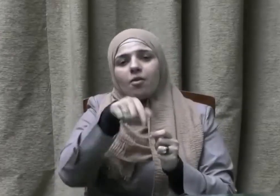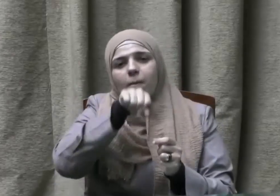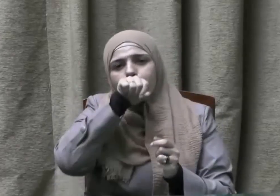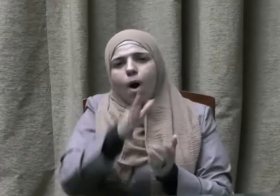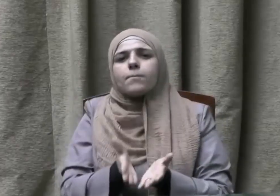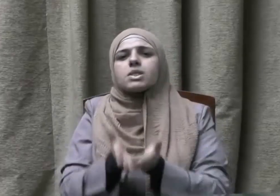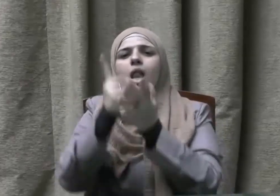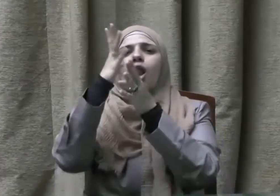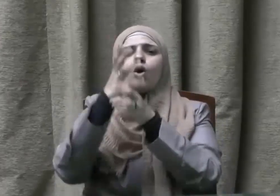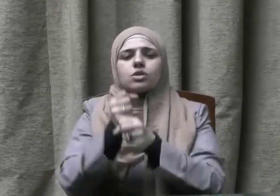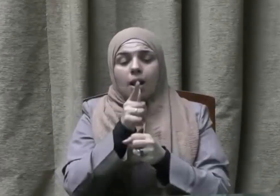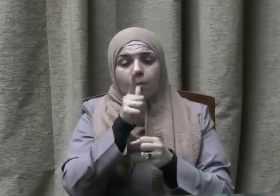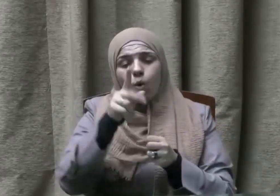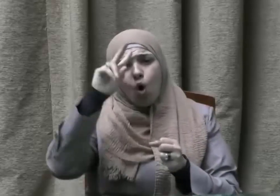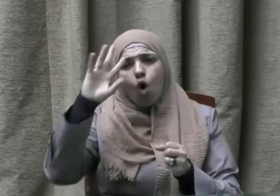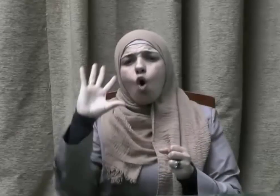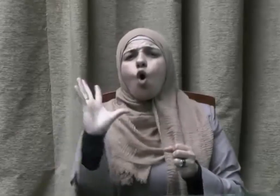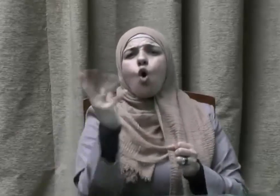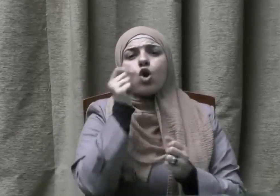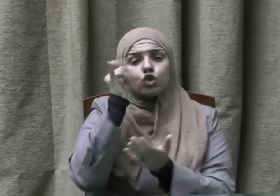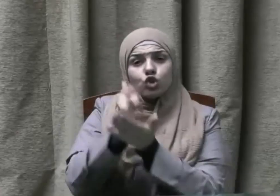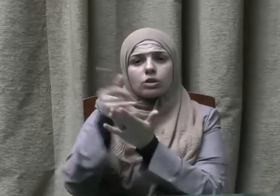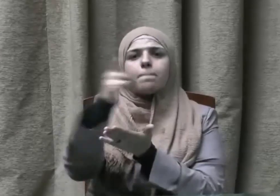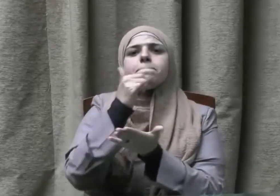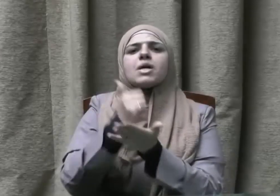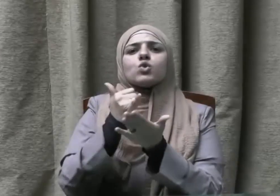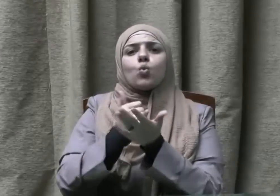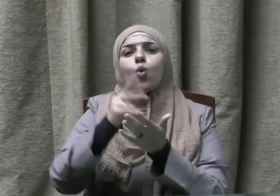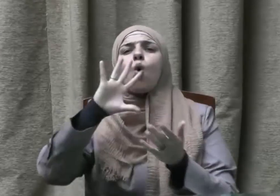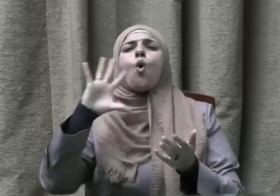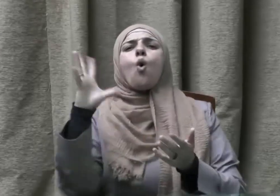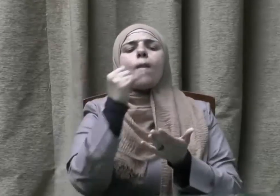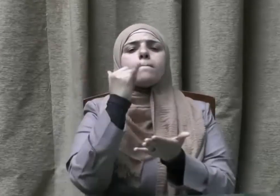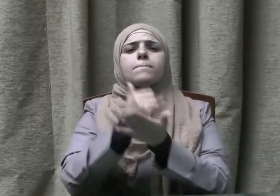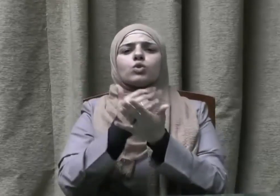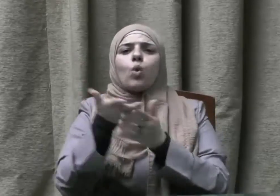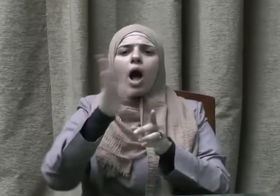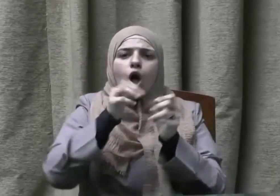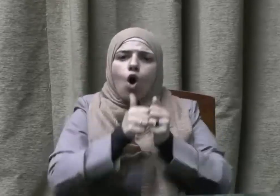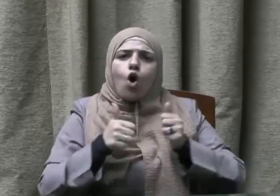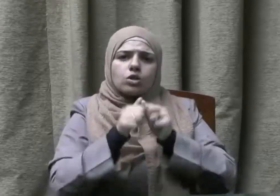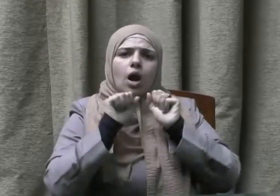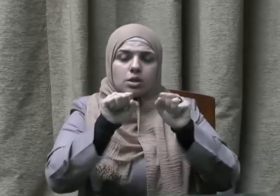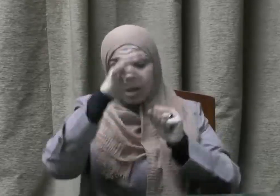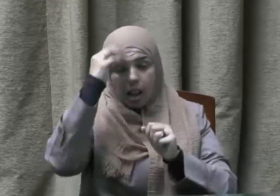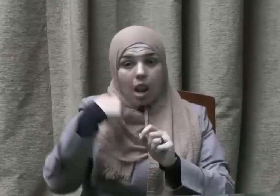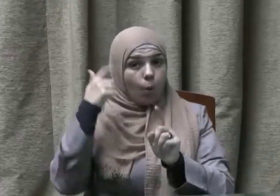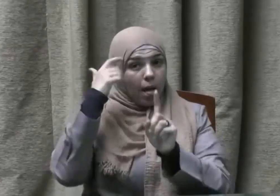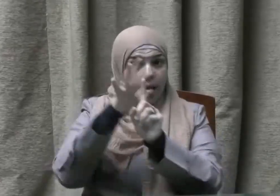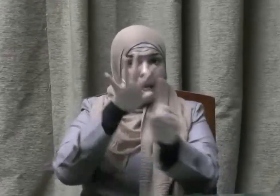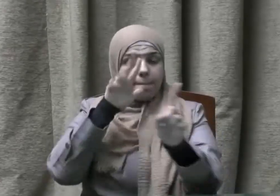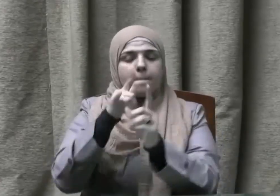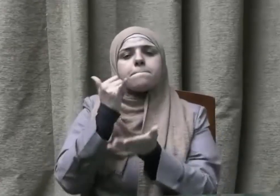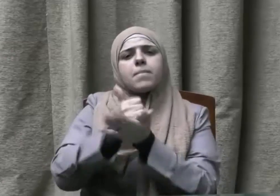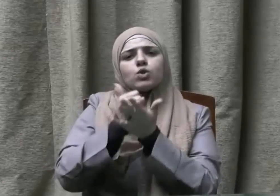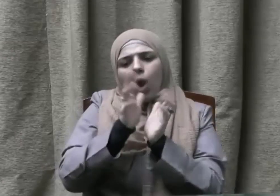الحقوق وقسمها بين جميع أفراد الأسرة حيث يقول صلى الله عليه وسلم